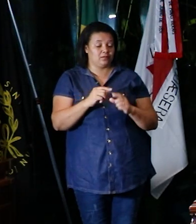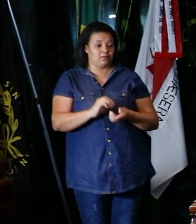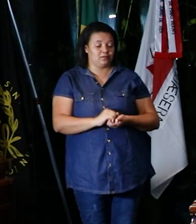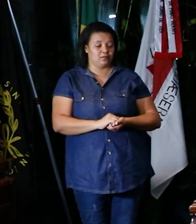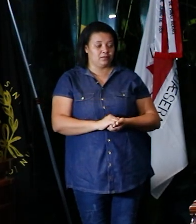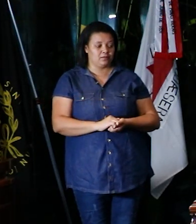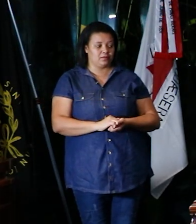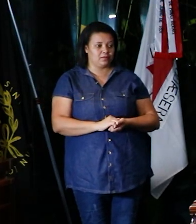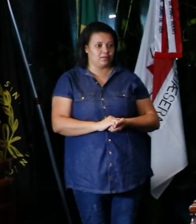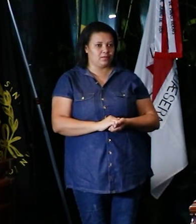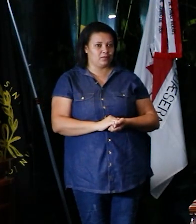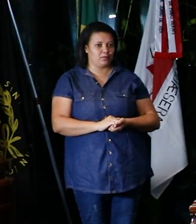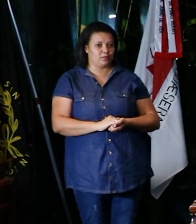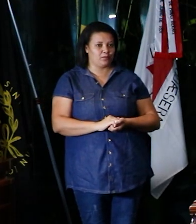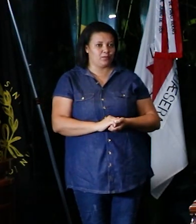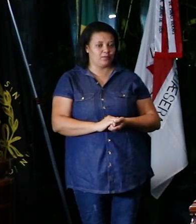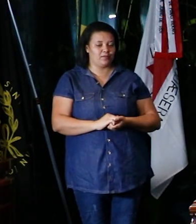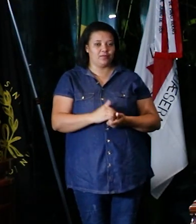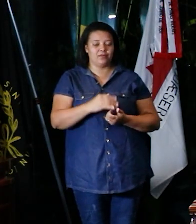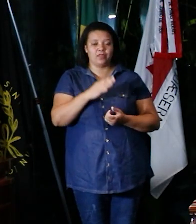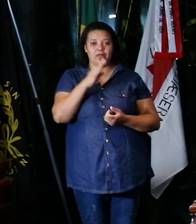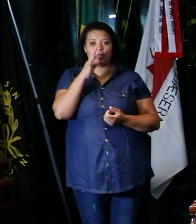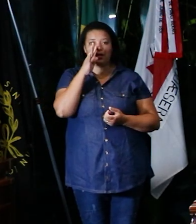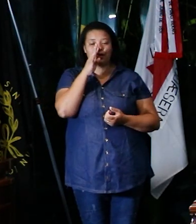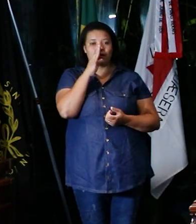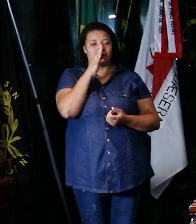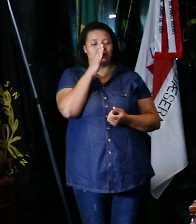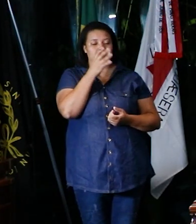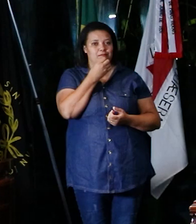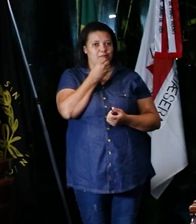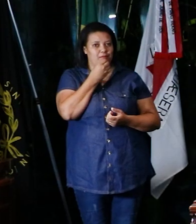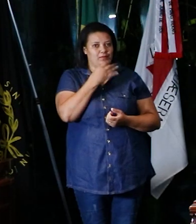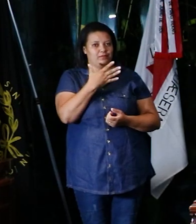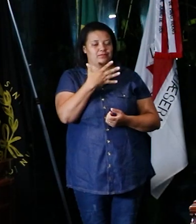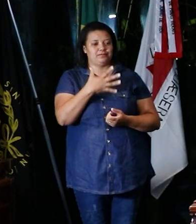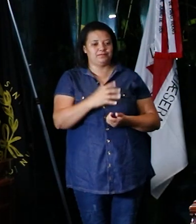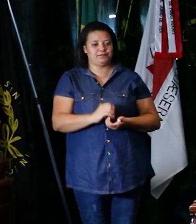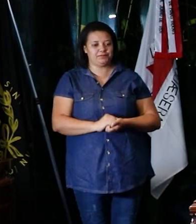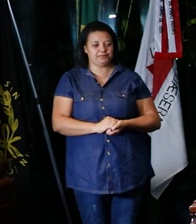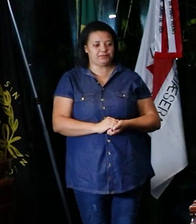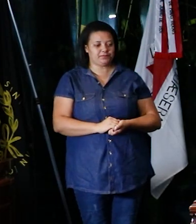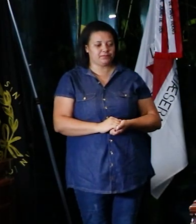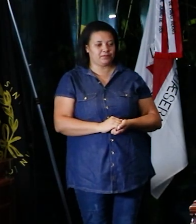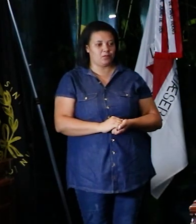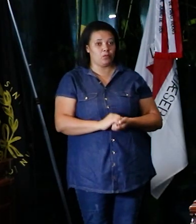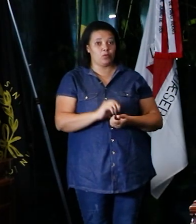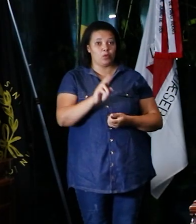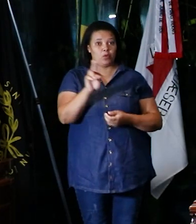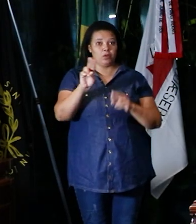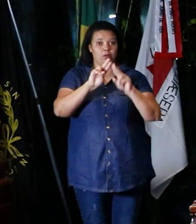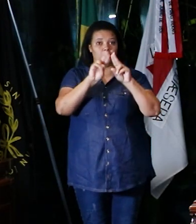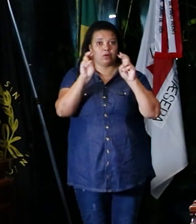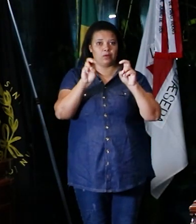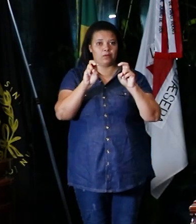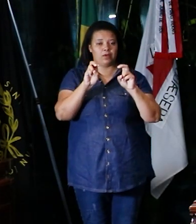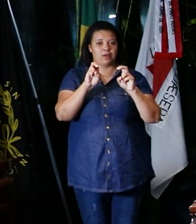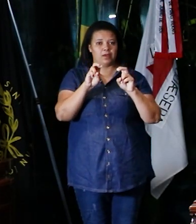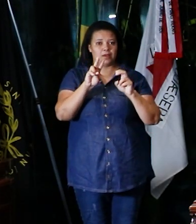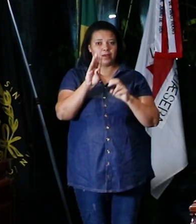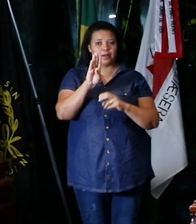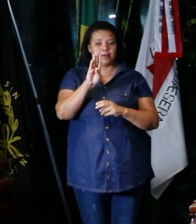é deslumbramento garantido. Baile das Quatro Artes, ele